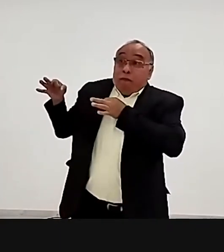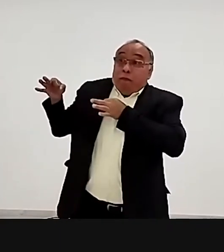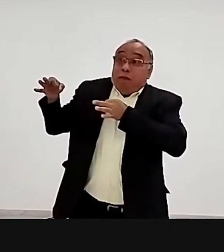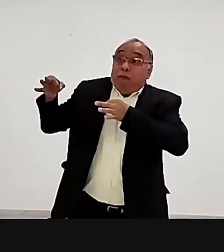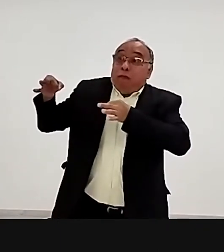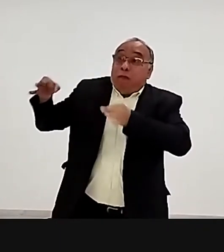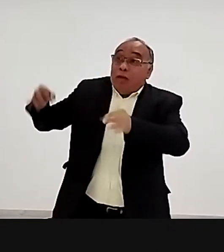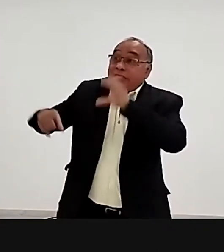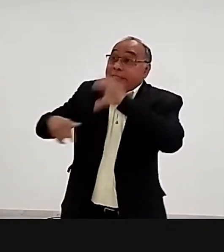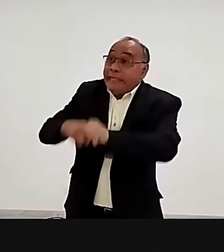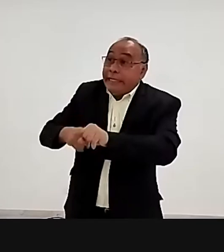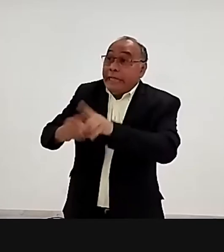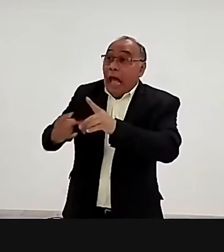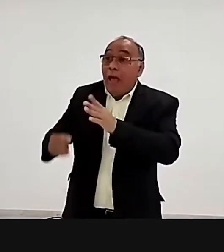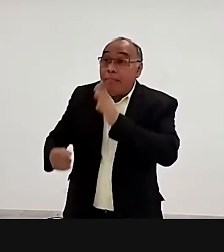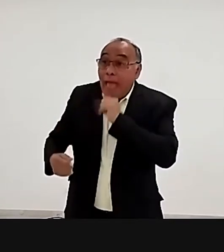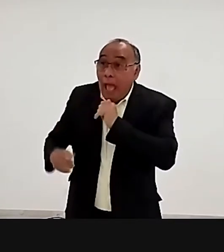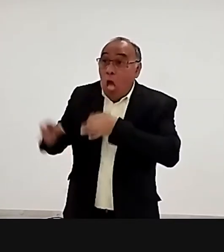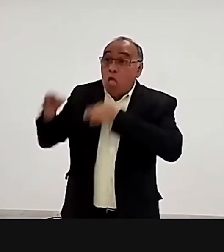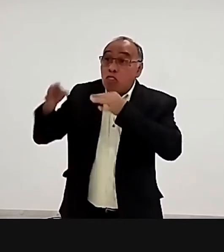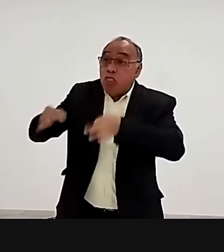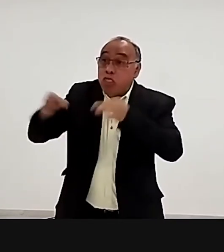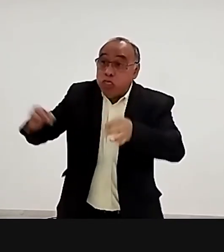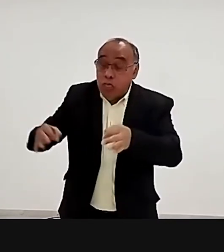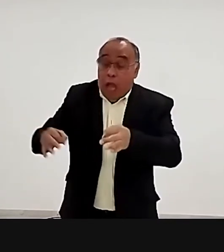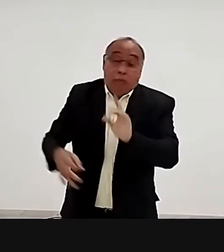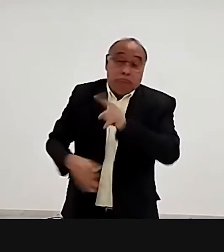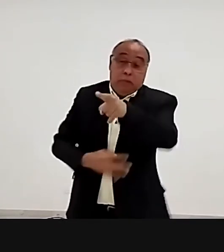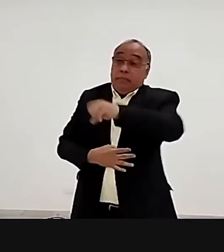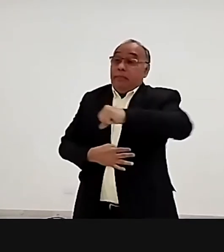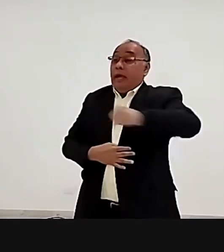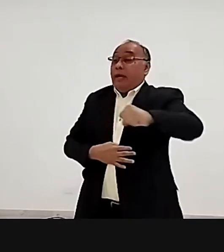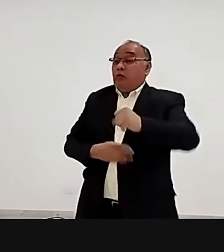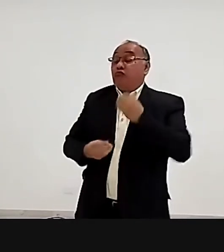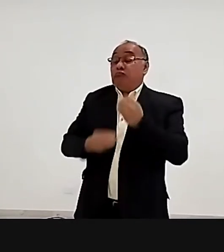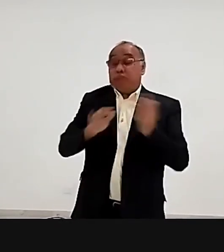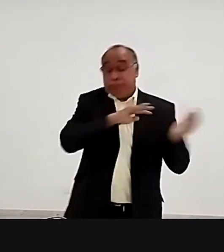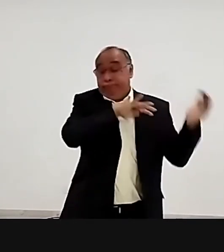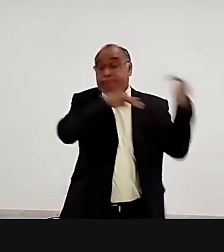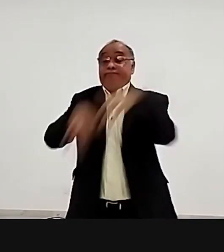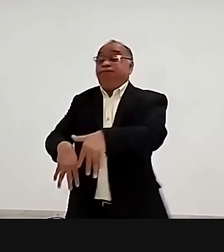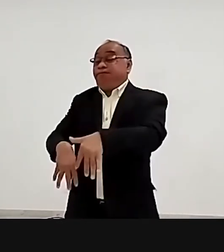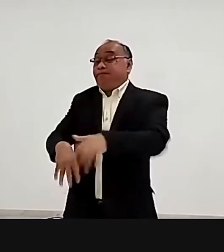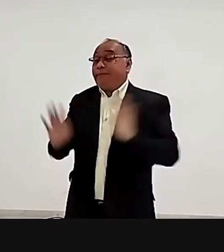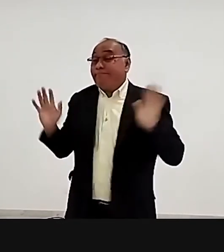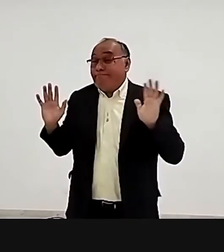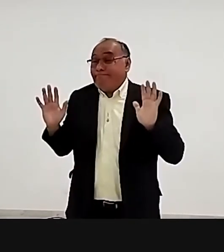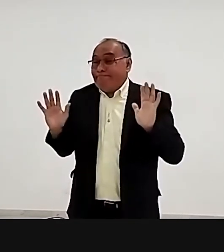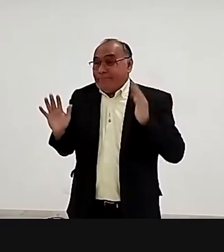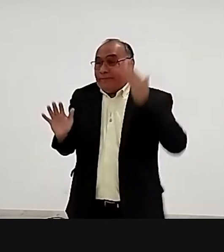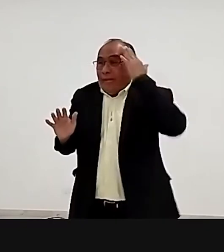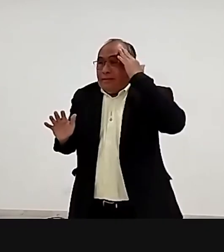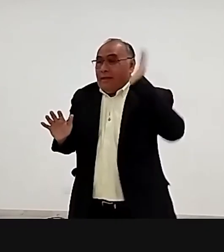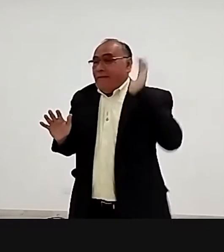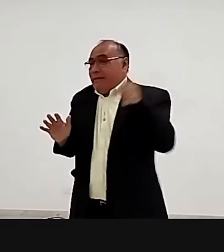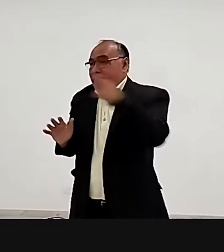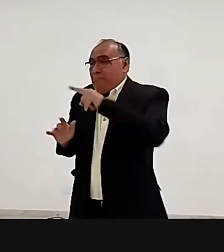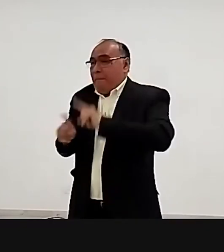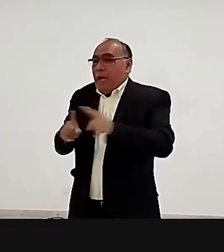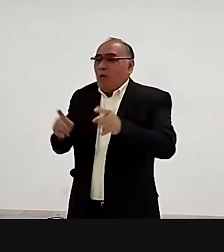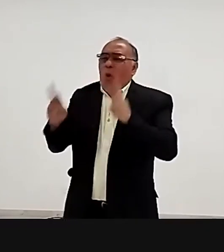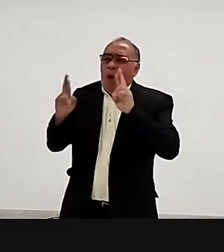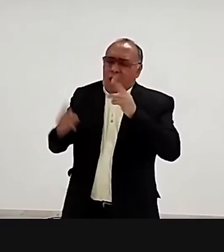no lo vamos a hacer esperar cuando venga el gobierno pues vamos a dar mucho más tiempo nosotros